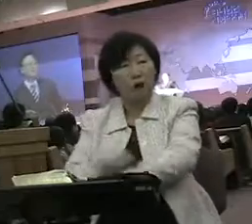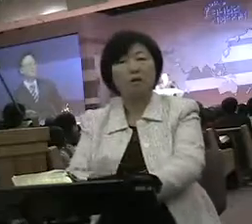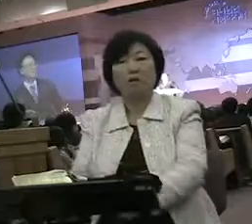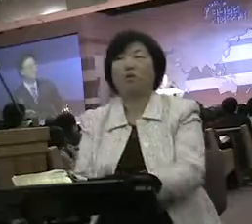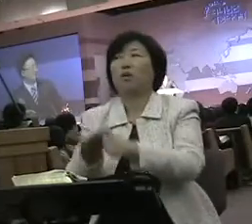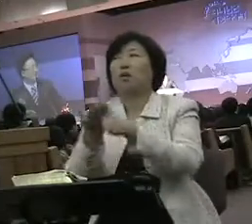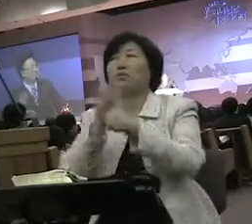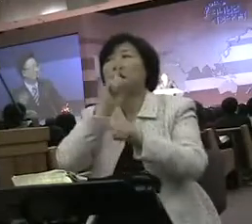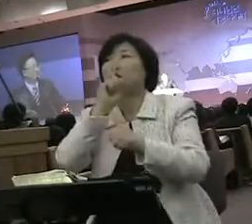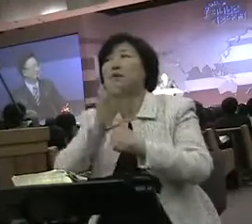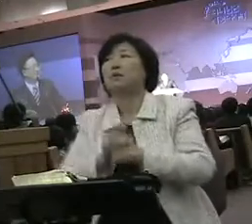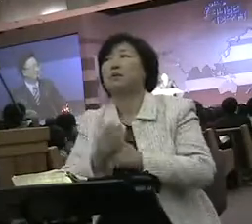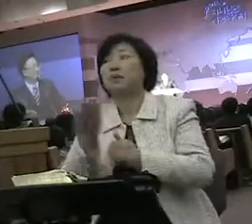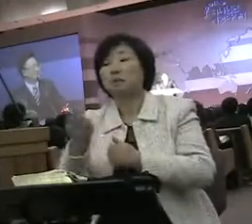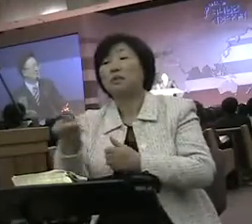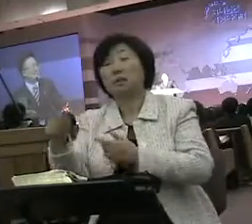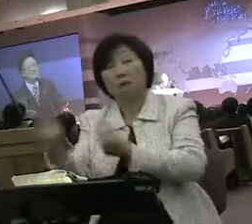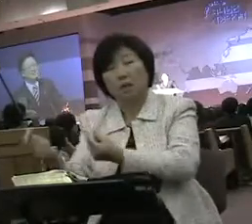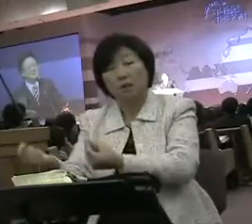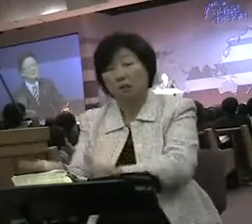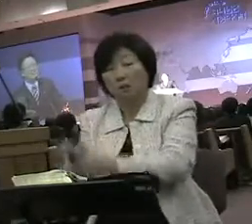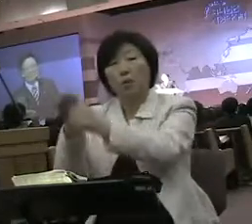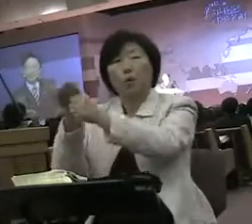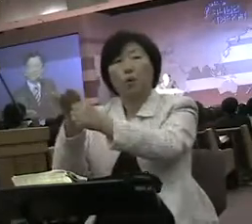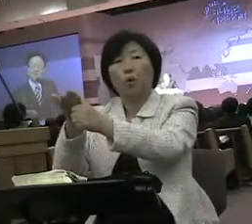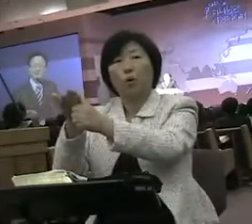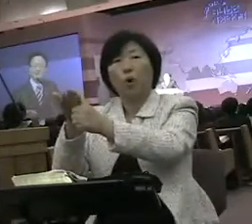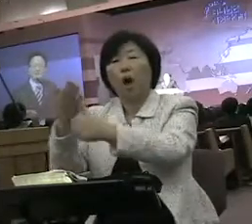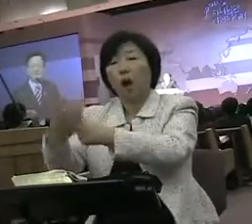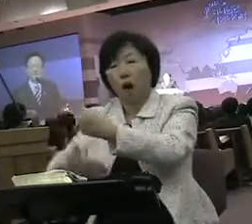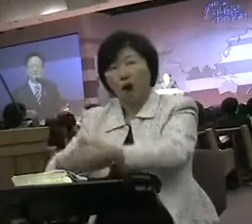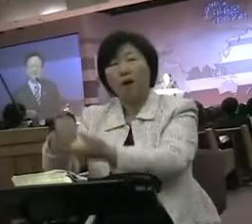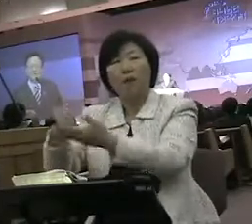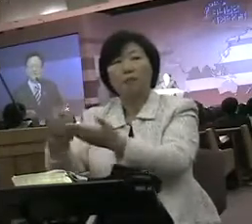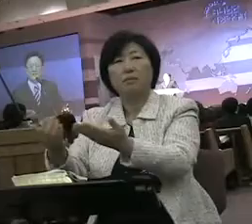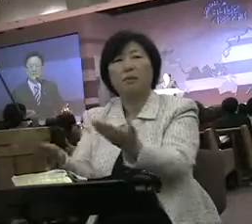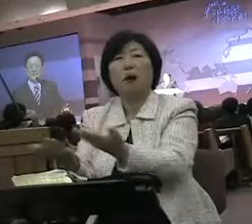근데 여러분, 그렇게 키워놓고 우리가 하나님의 사람들을 키웠다고 말할 수 있습니까?